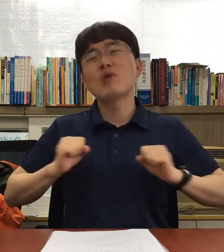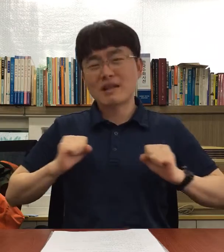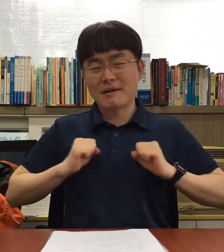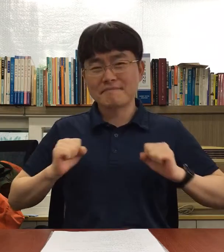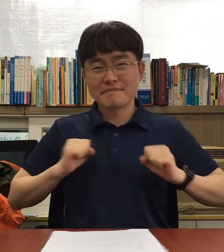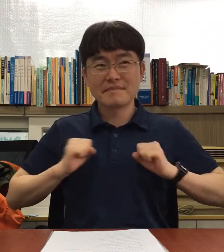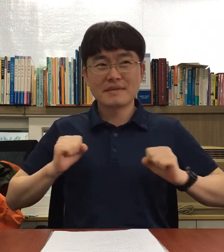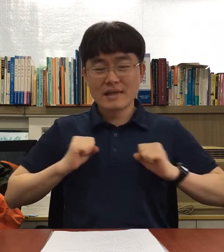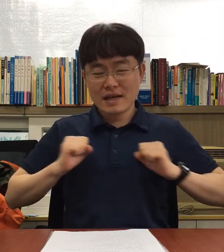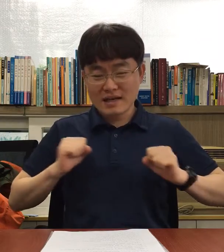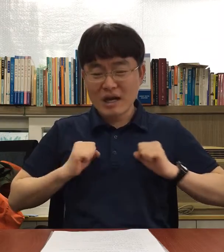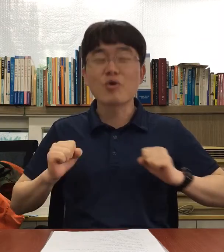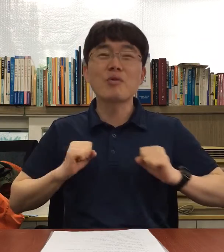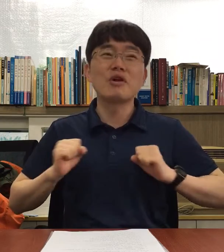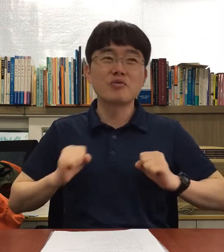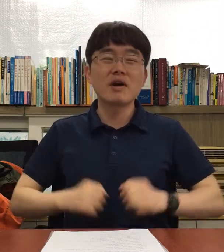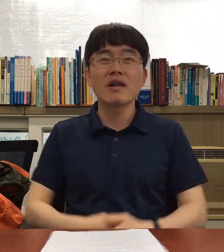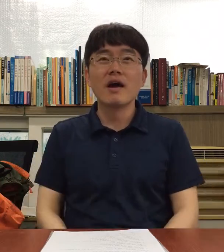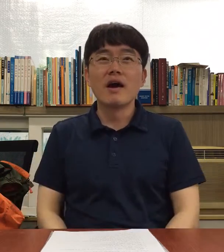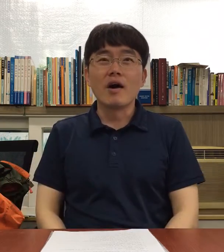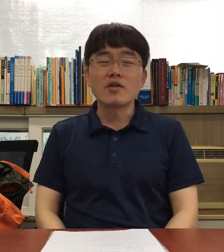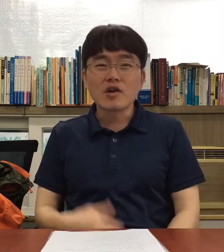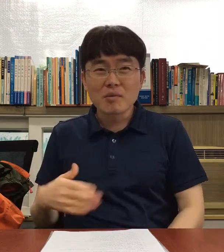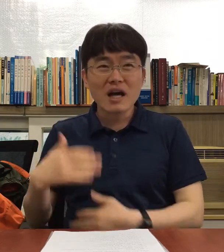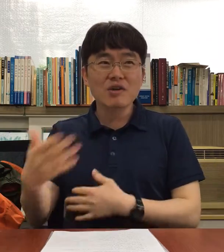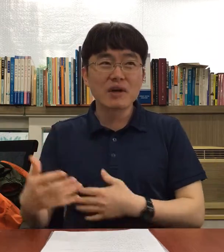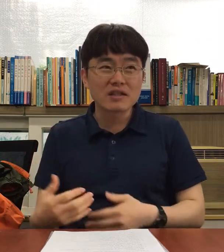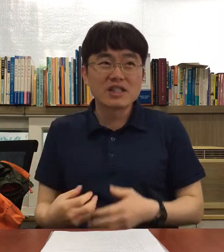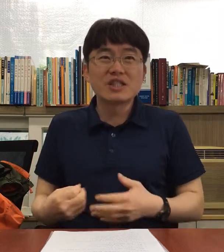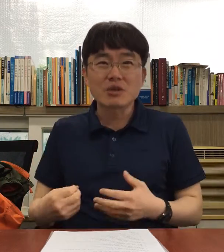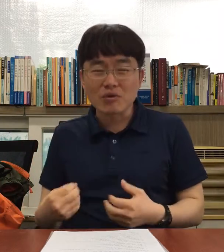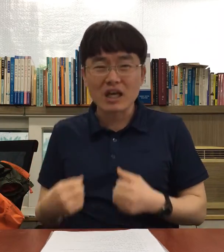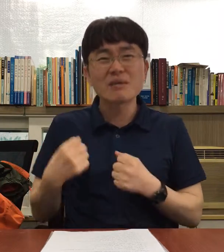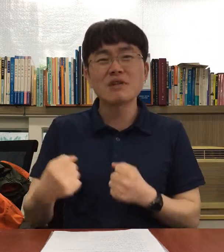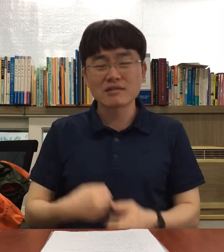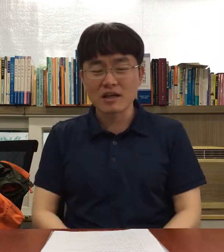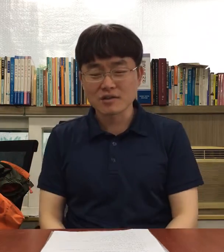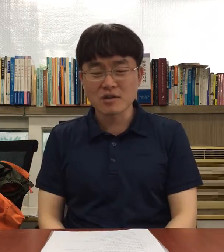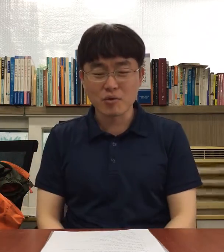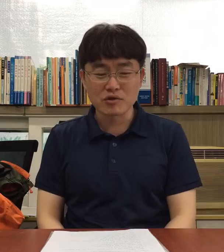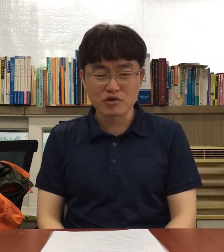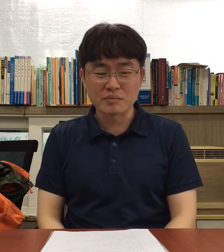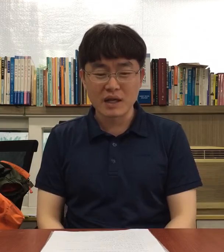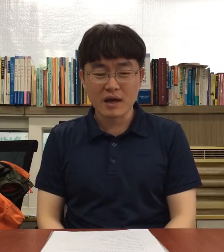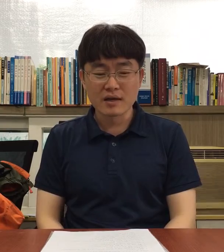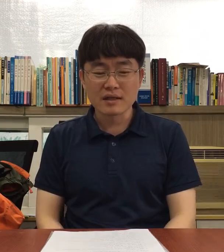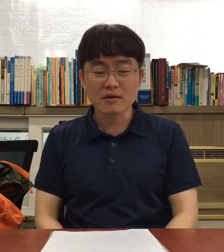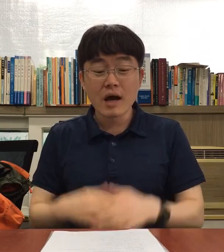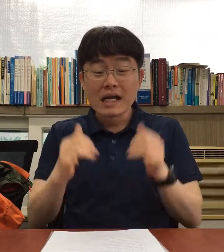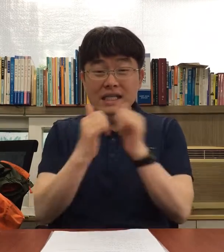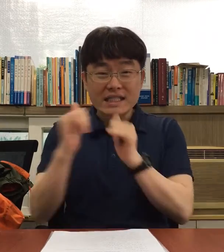분투한다 라고 표현해주면 어떤 걸 하기 위해서 진취적으로 내가 힘을 내서 하는 것처럼 보여줄 수 있습니다. 그래서